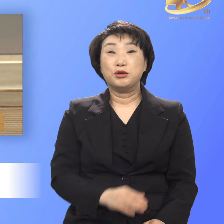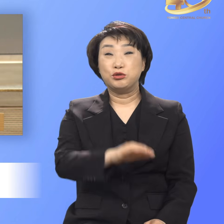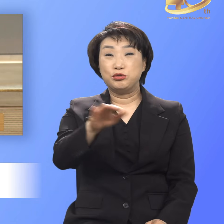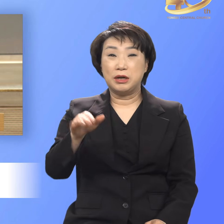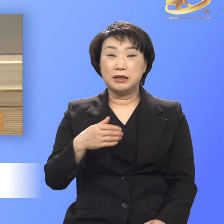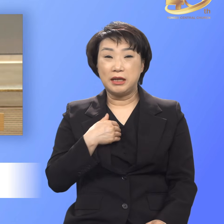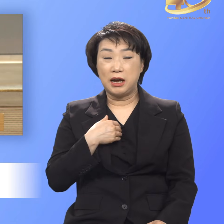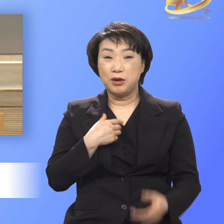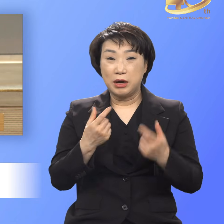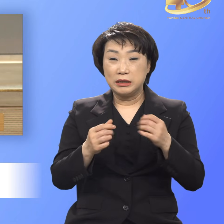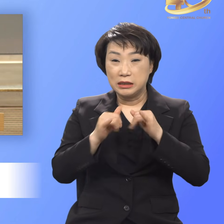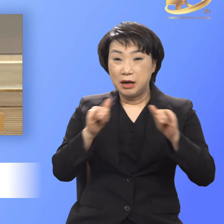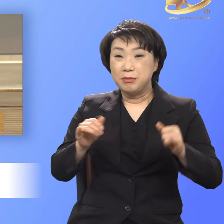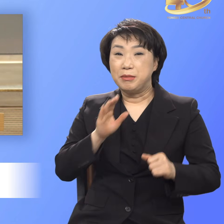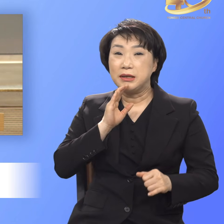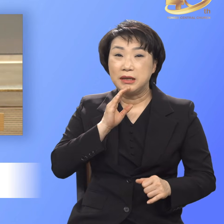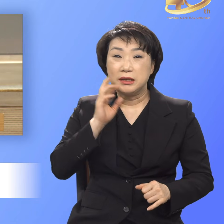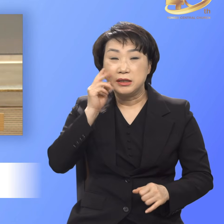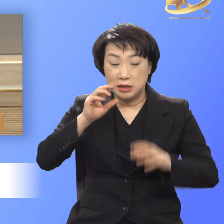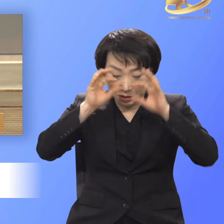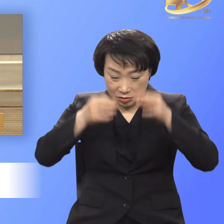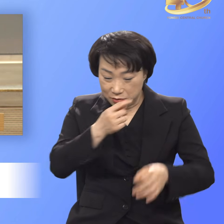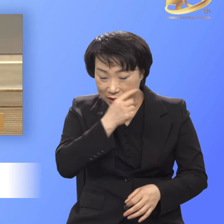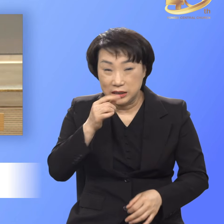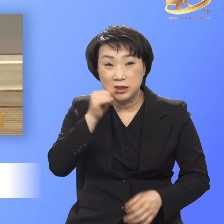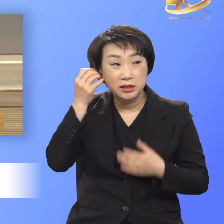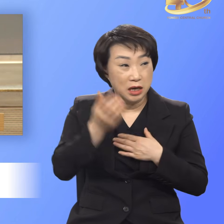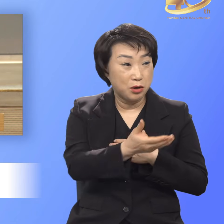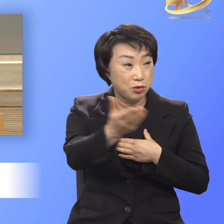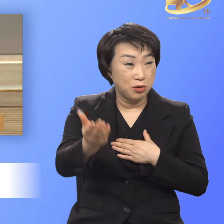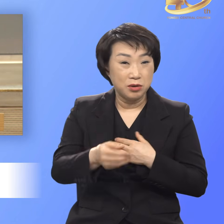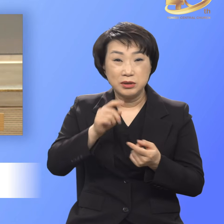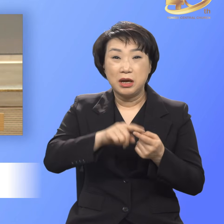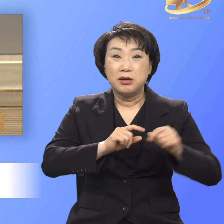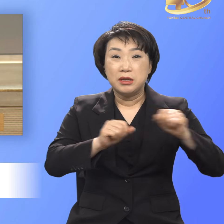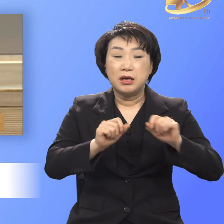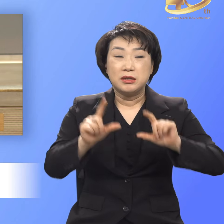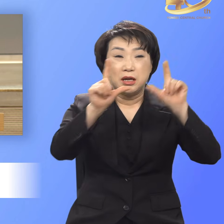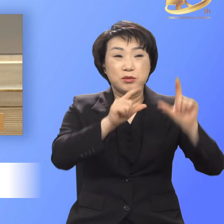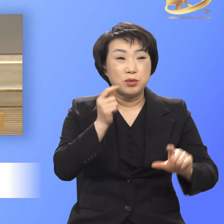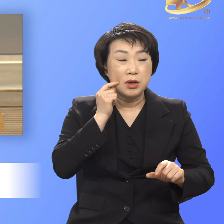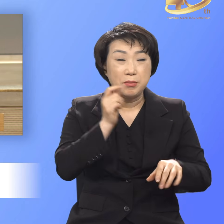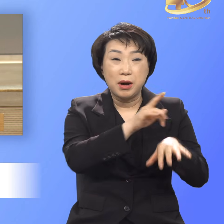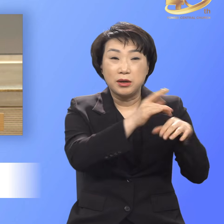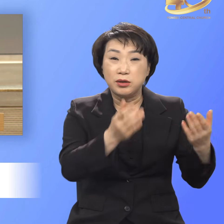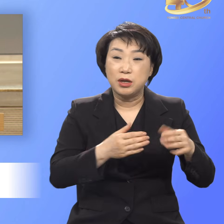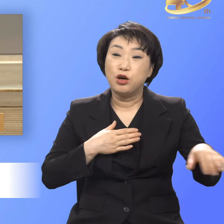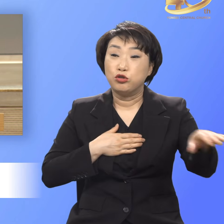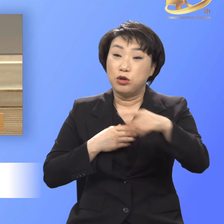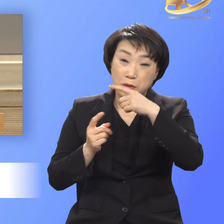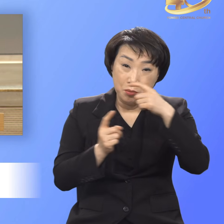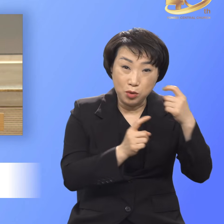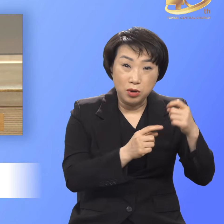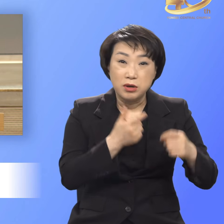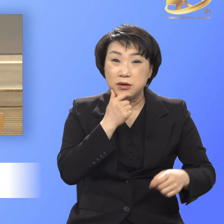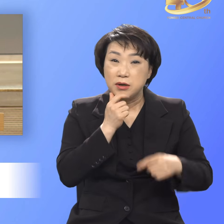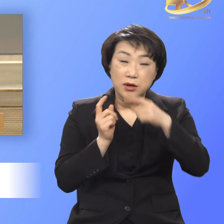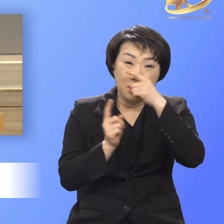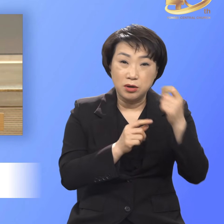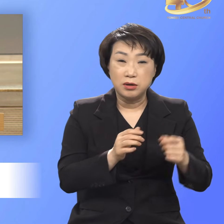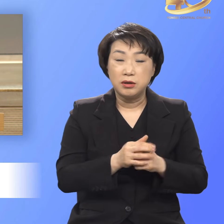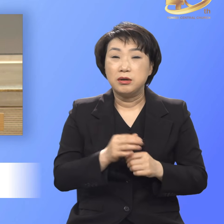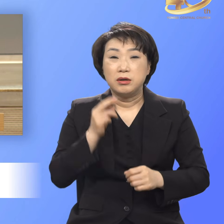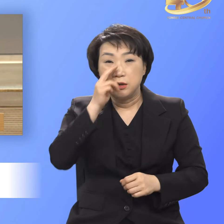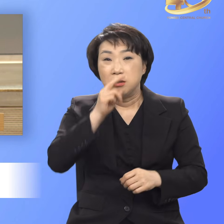우리가 내가 그런 사람인가 점검해요. 그렇게 못하도록 마귀 역사는 미혹하고 유혹하고